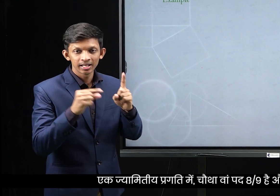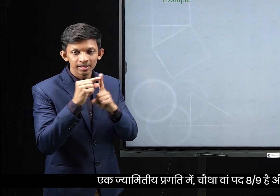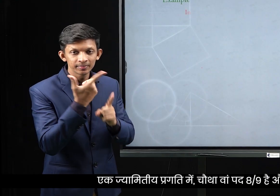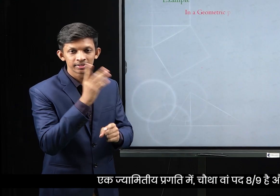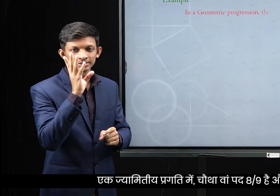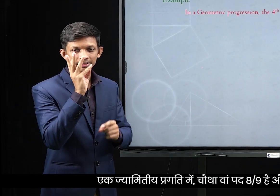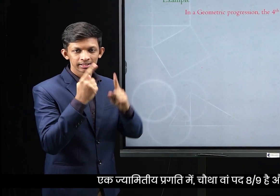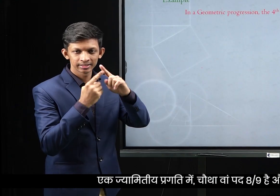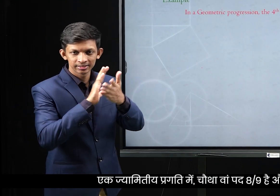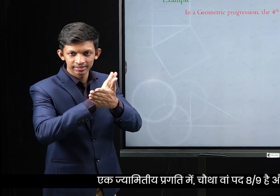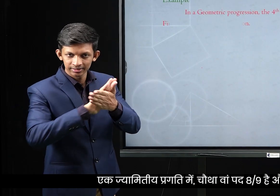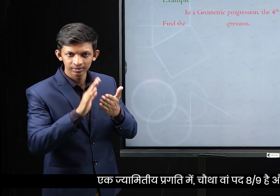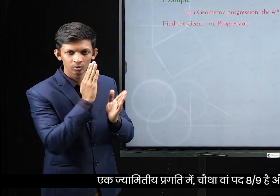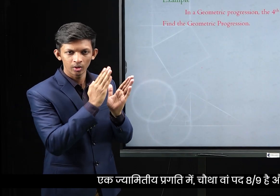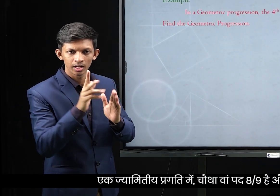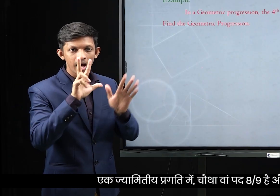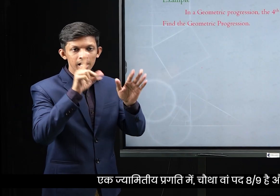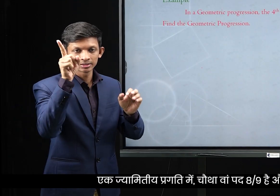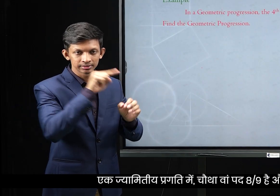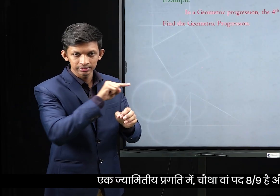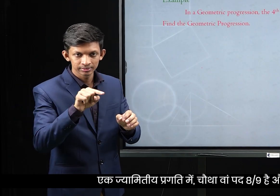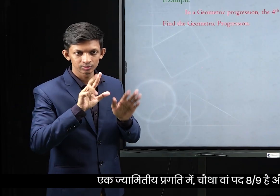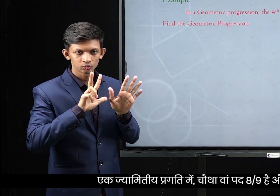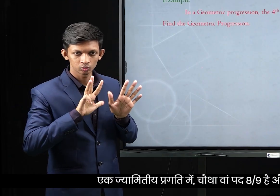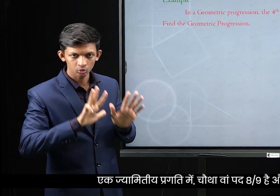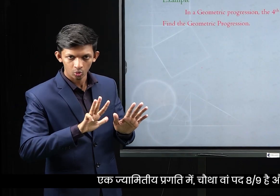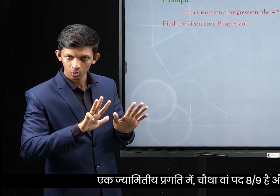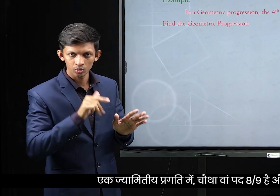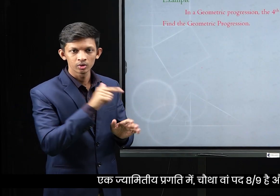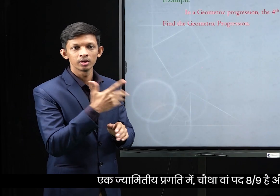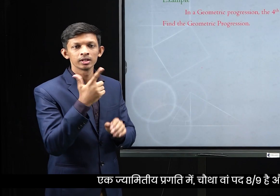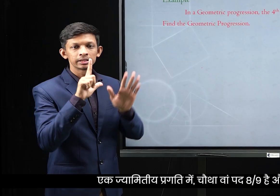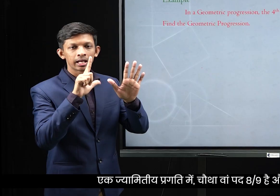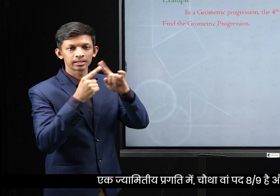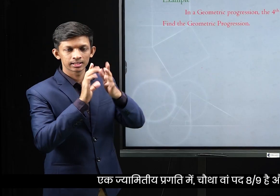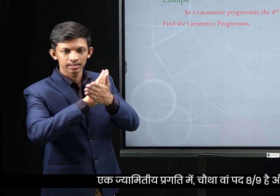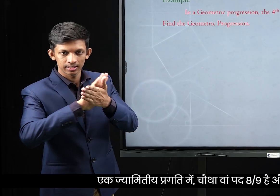एक ज्यामितीय प्रगति में 14वां पद 8/9 है और 7वां पद